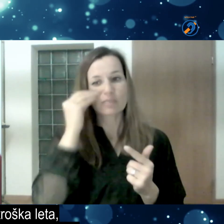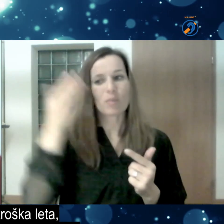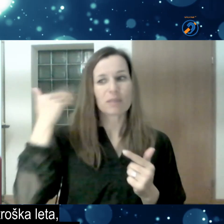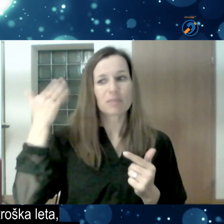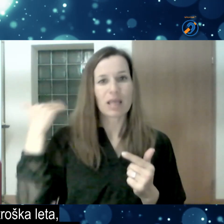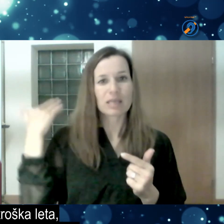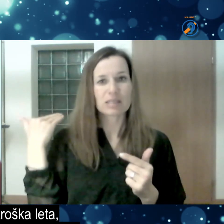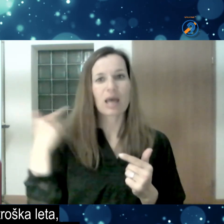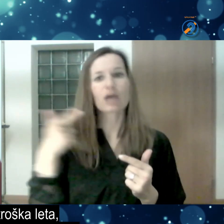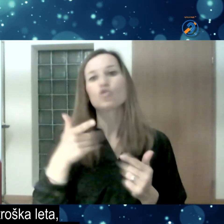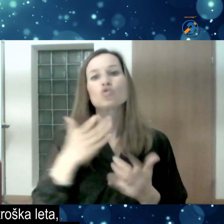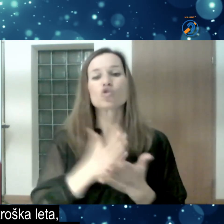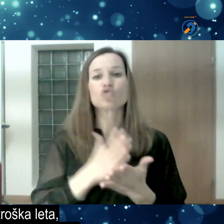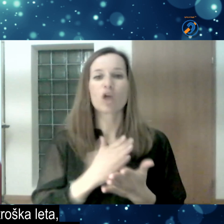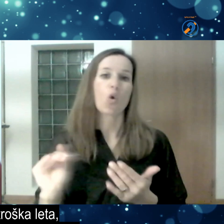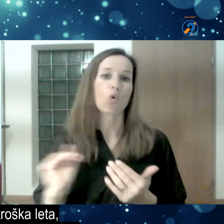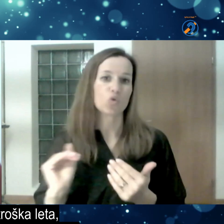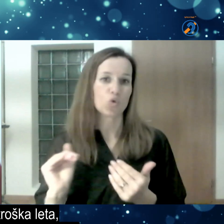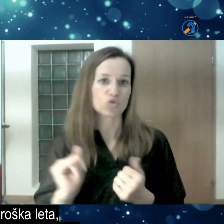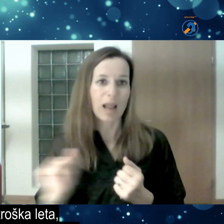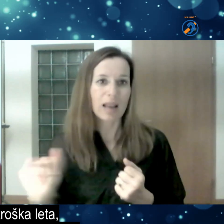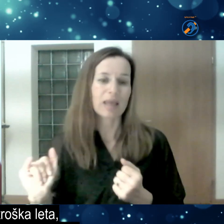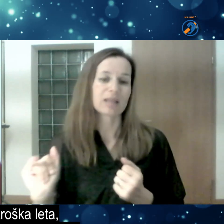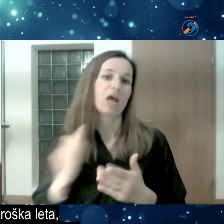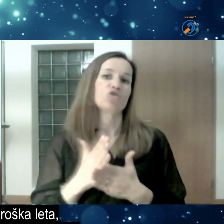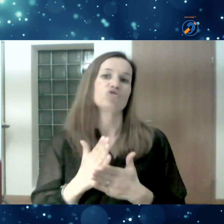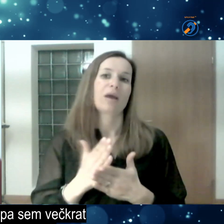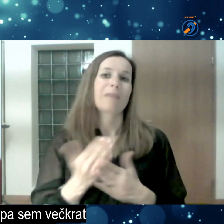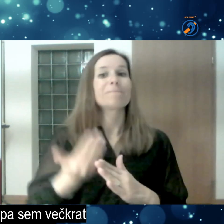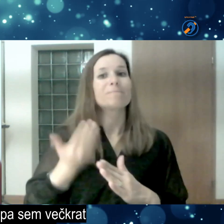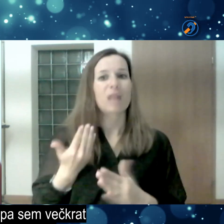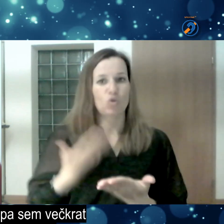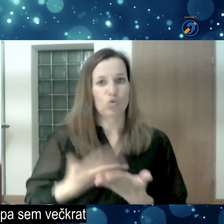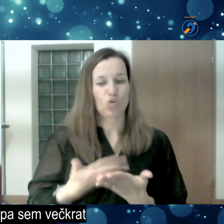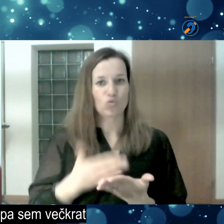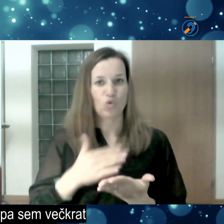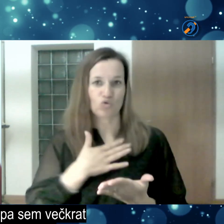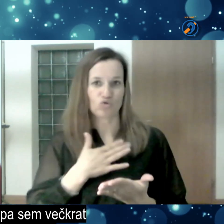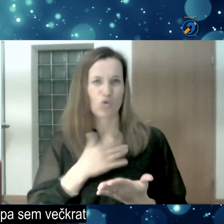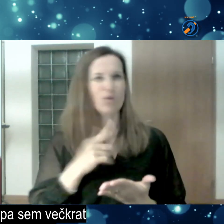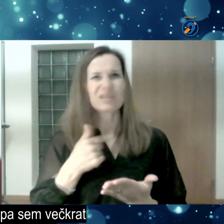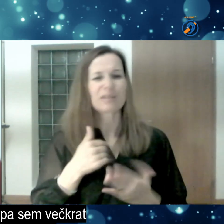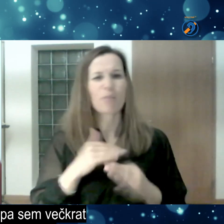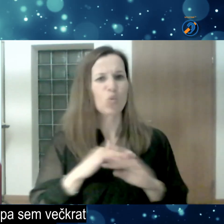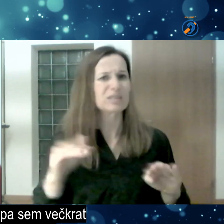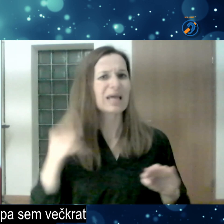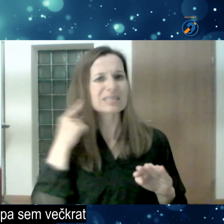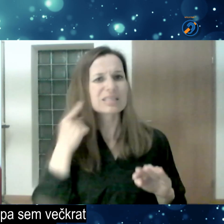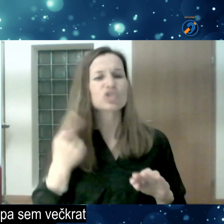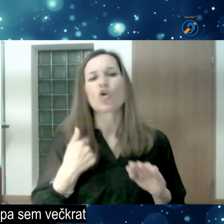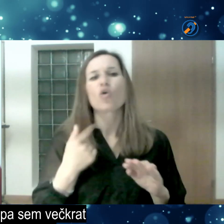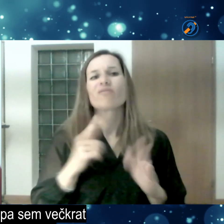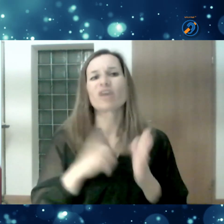že, bom rekel, otroška leta, že pred osnovno šolo, nisem vsega slišal ali pa sem večkrat kaj